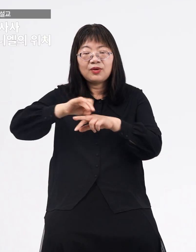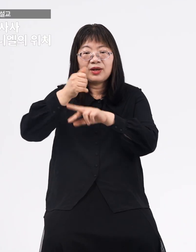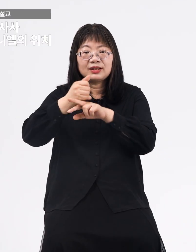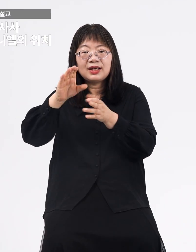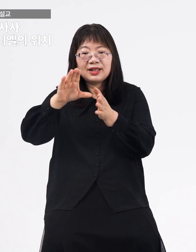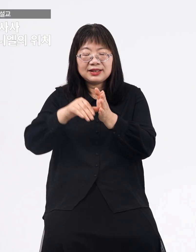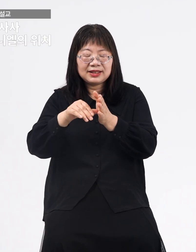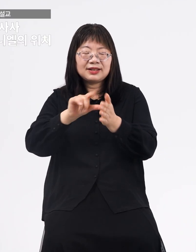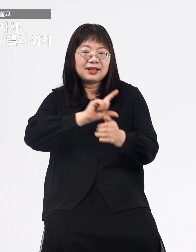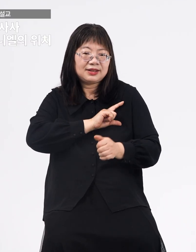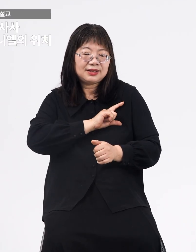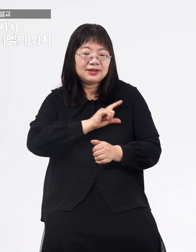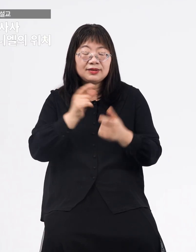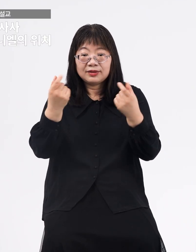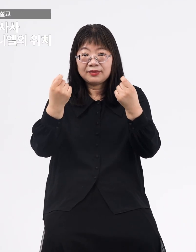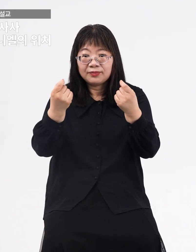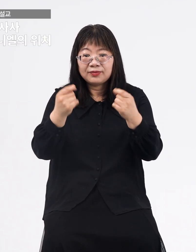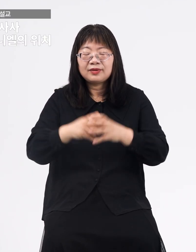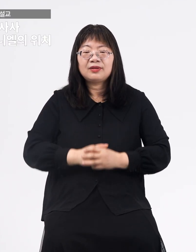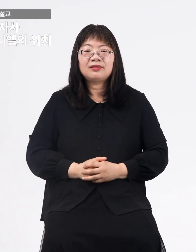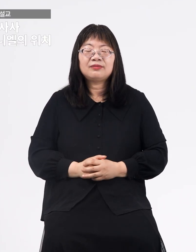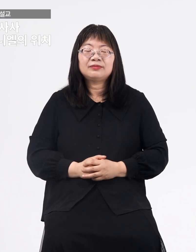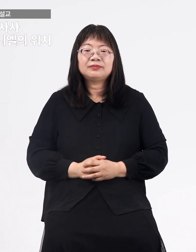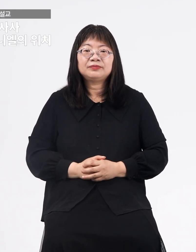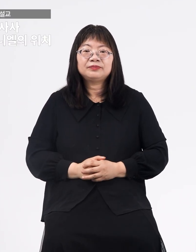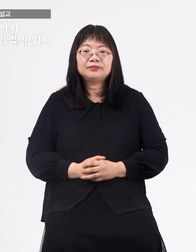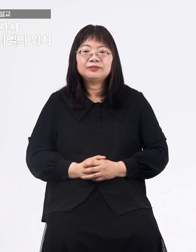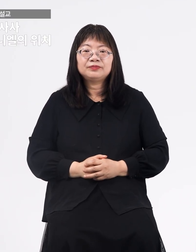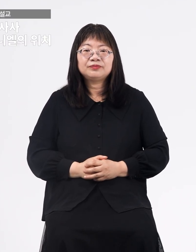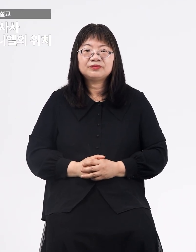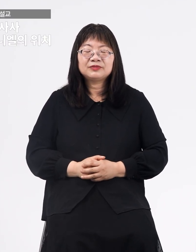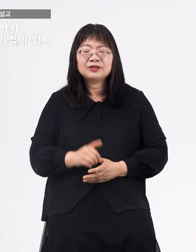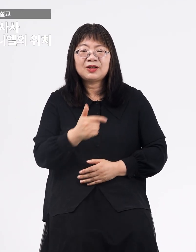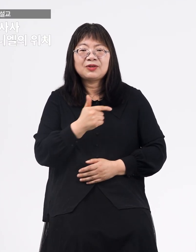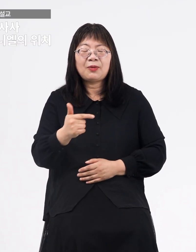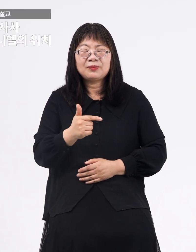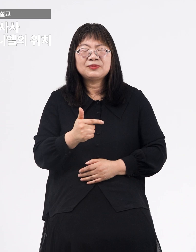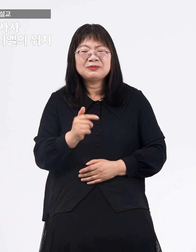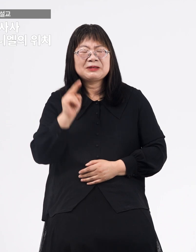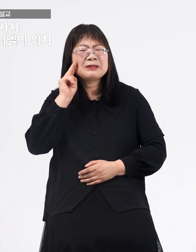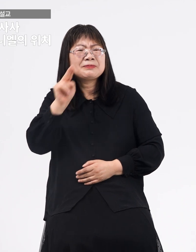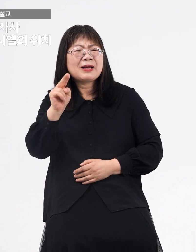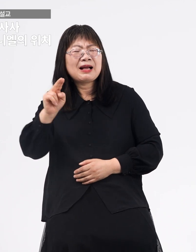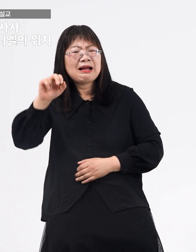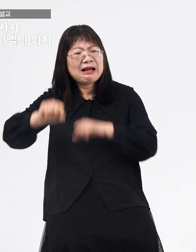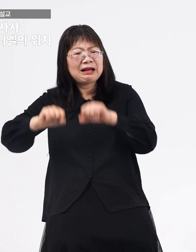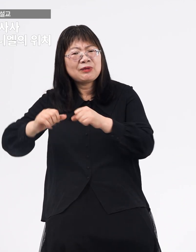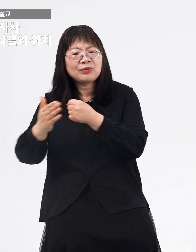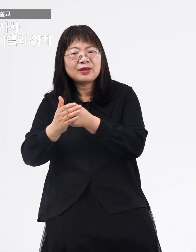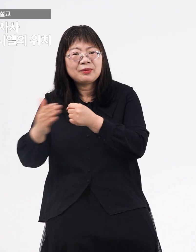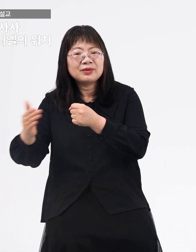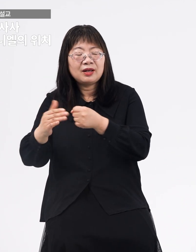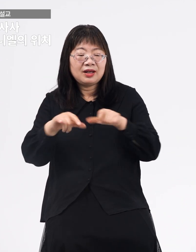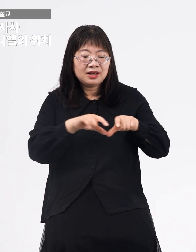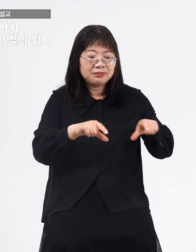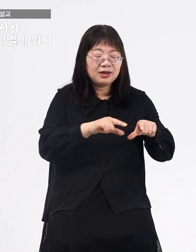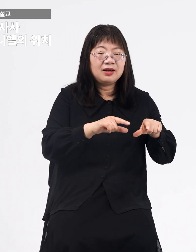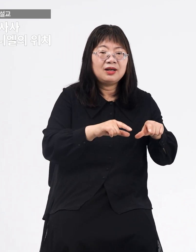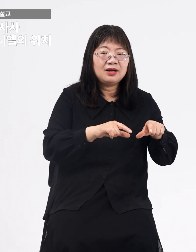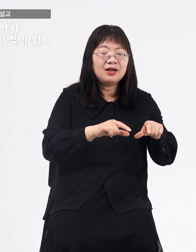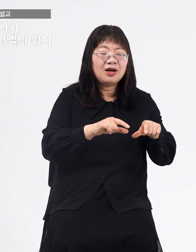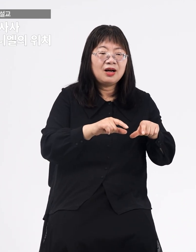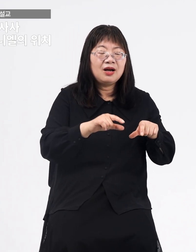시대적 별명이에요. 근데 얼마나 포악스러운지 일반 포악보다 2배가